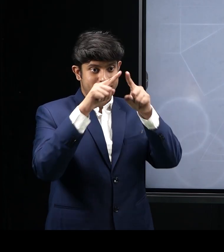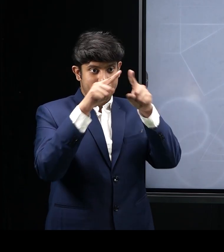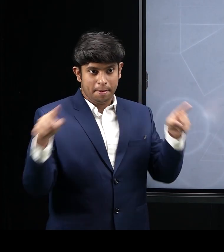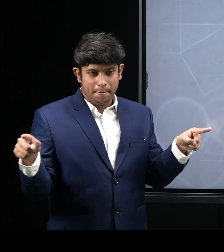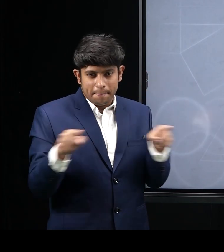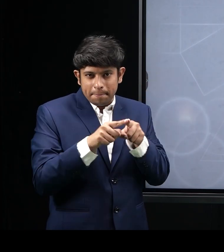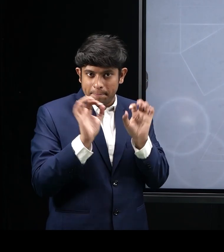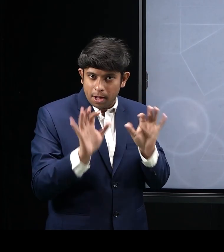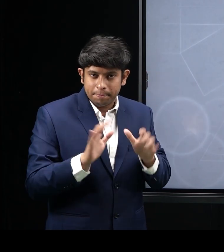ಸಮಕೋನ ತ್ರಿಕೋನ,